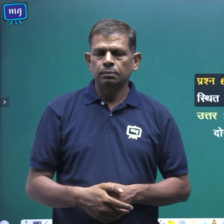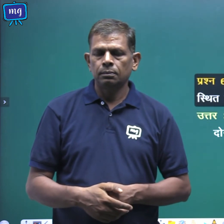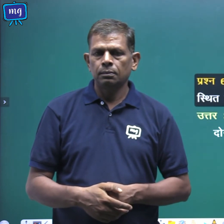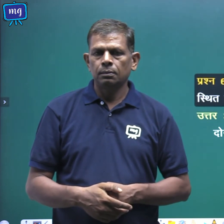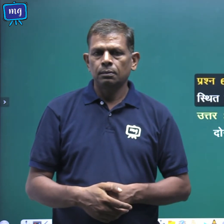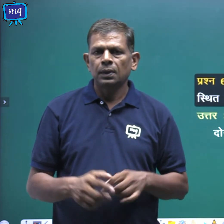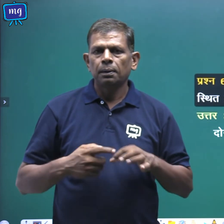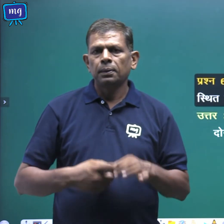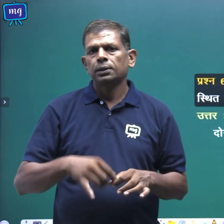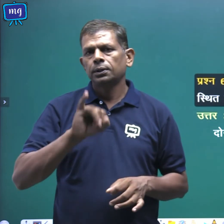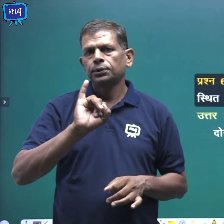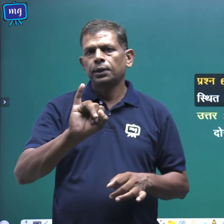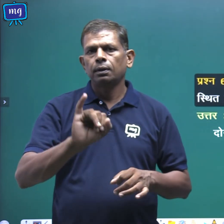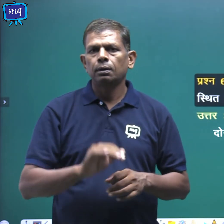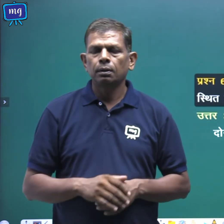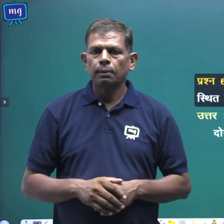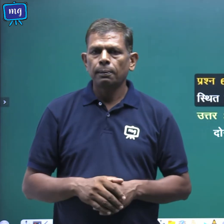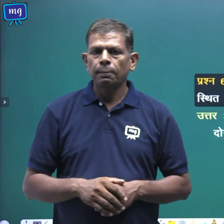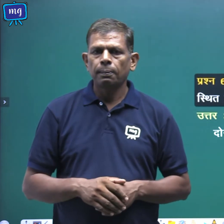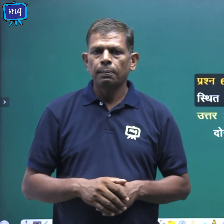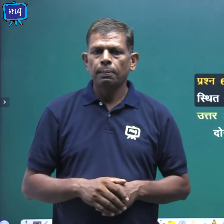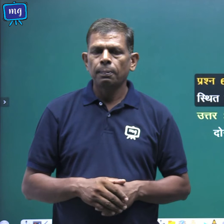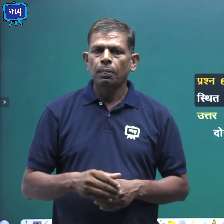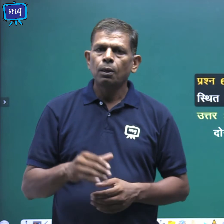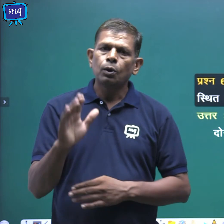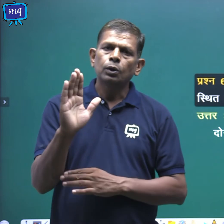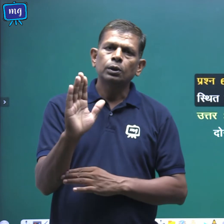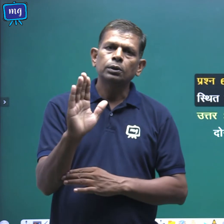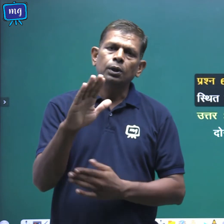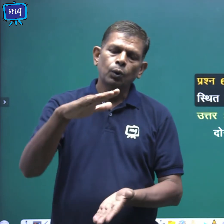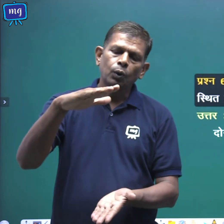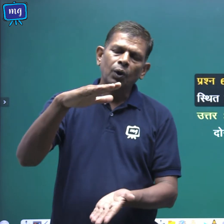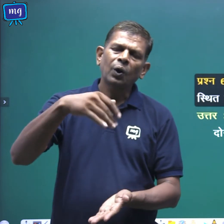प्रश्न 6, छड़ चुंबक के